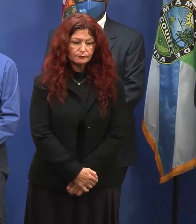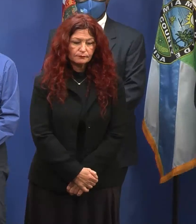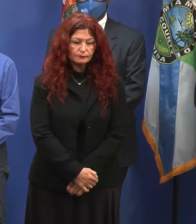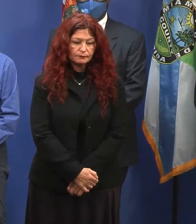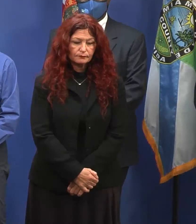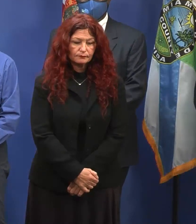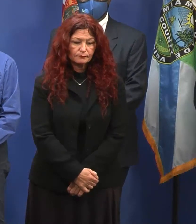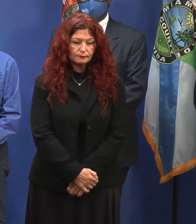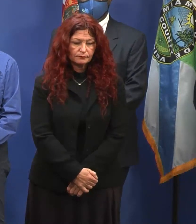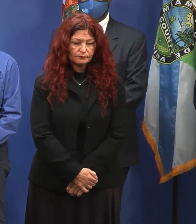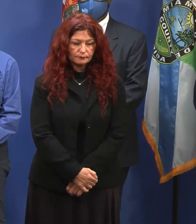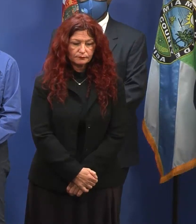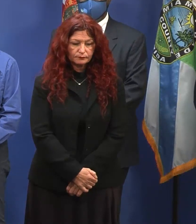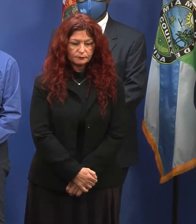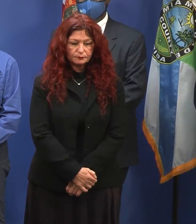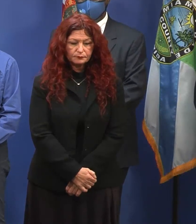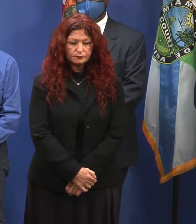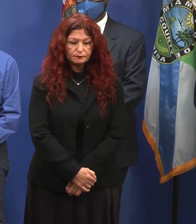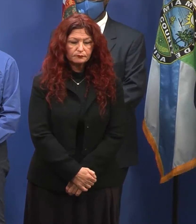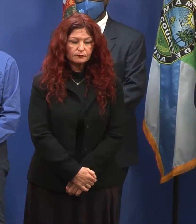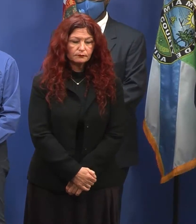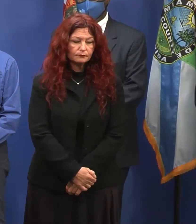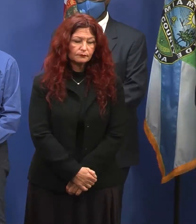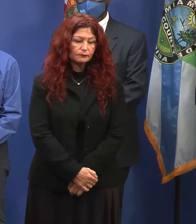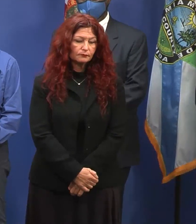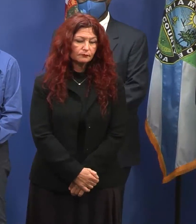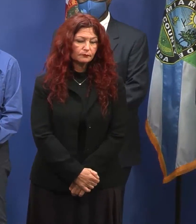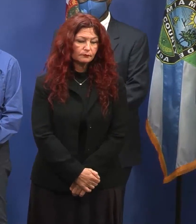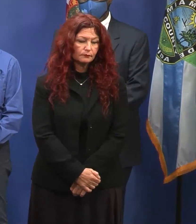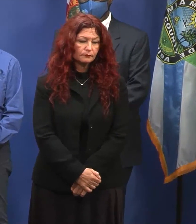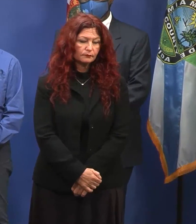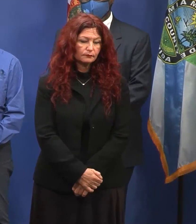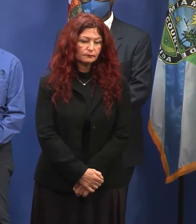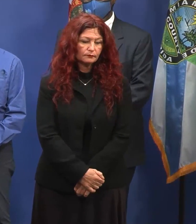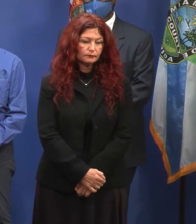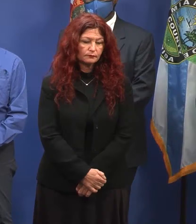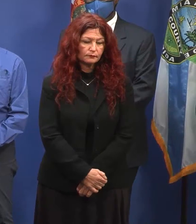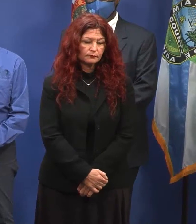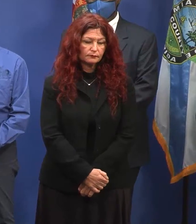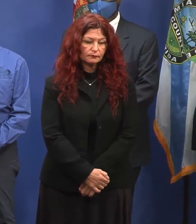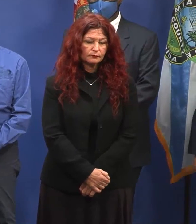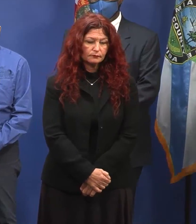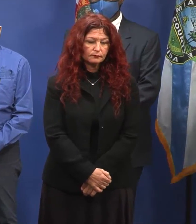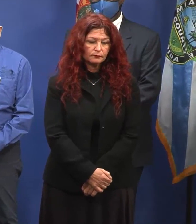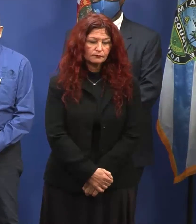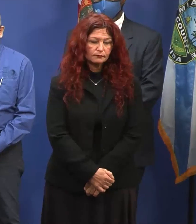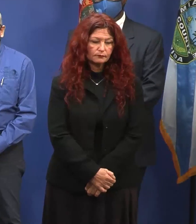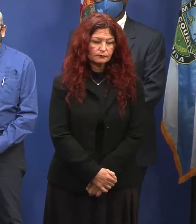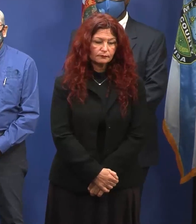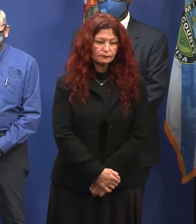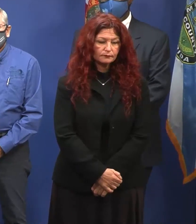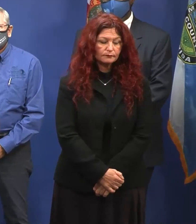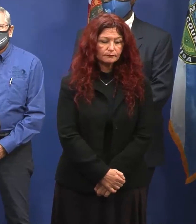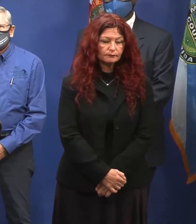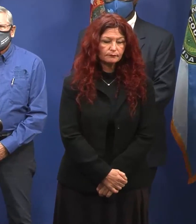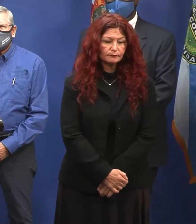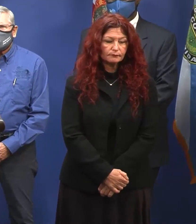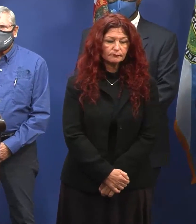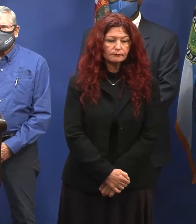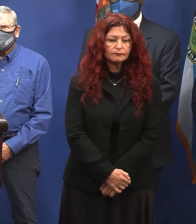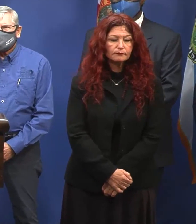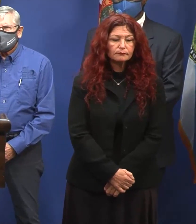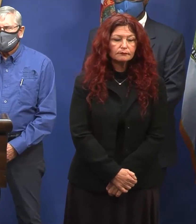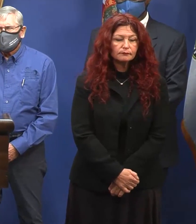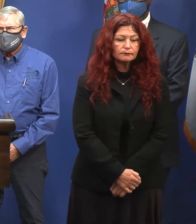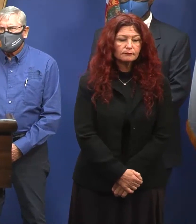tener buena información. Para recibir información del condado, pueden inscribirse para recibir alertas